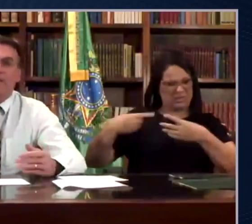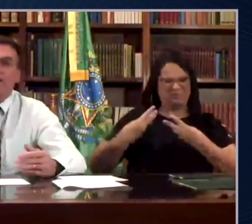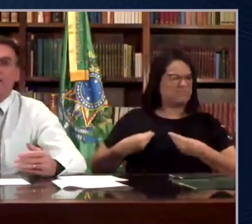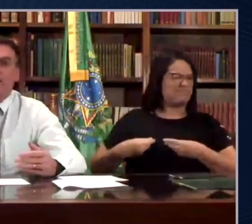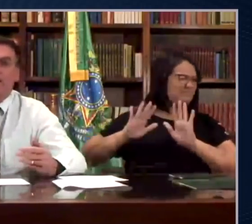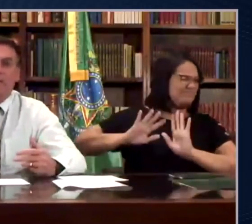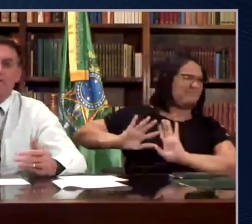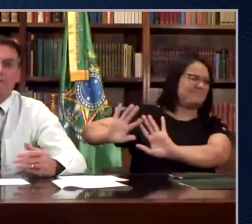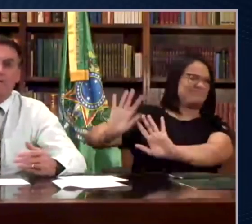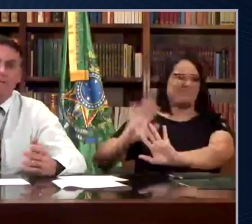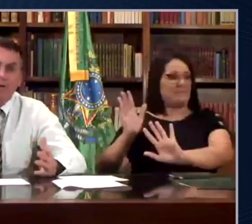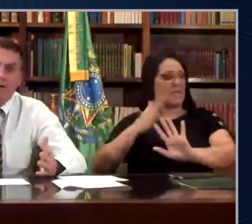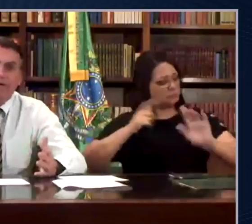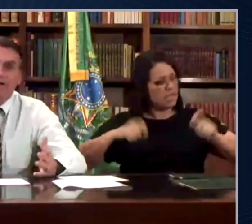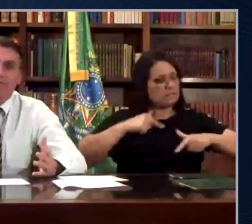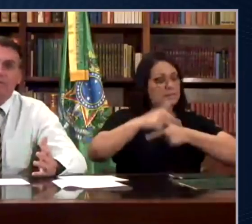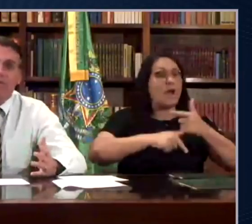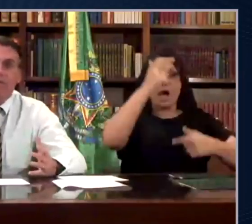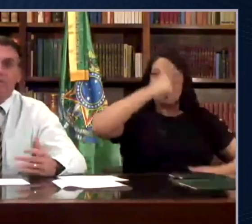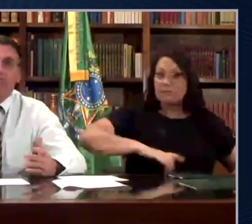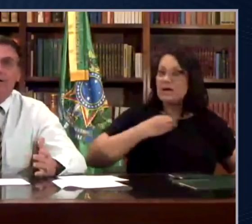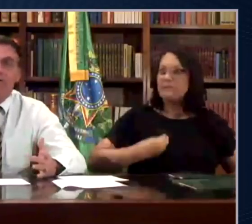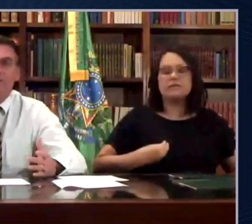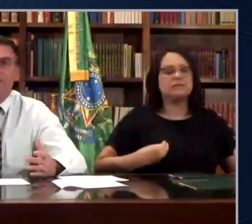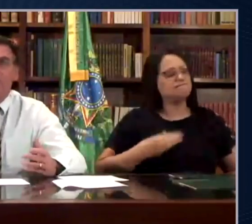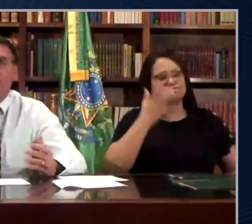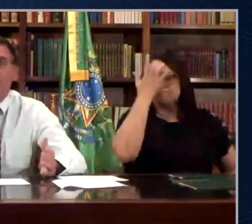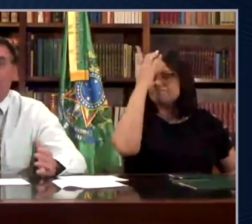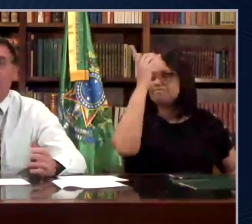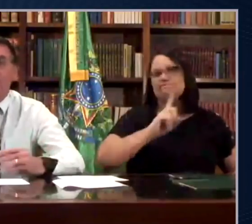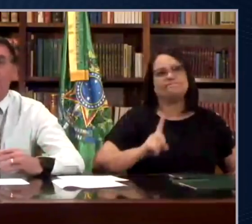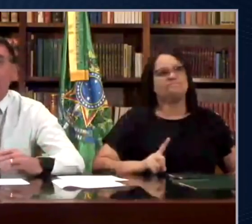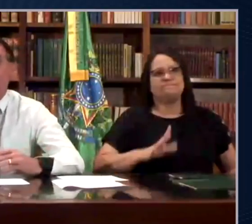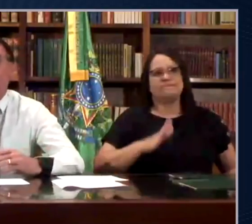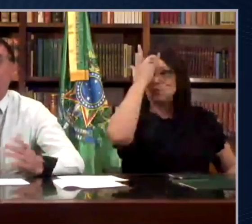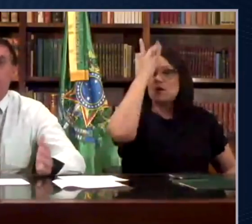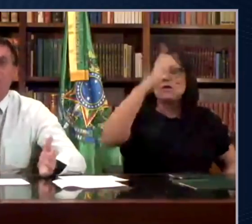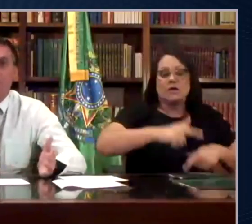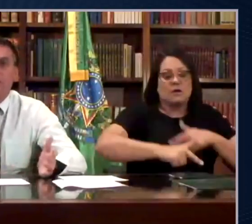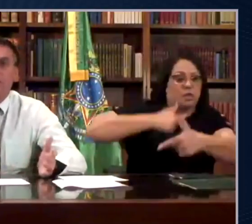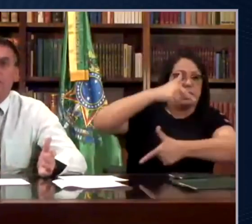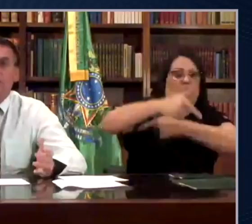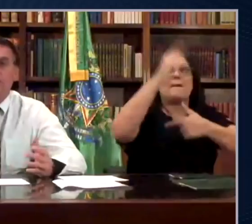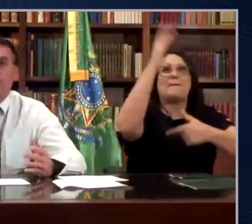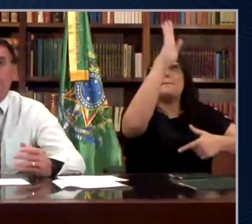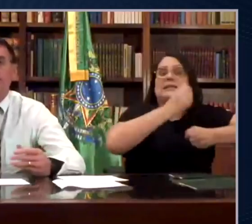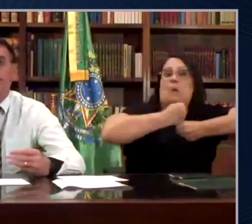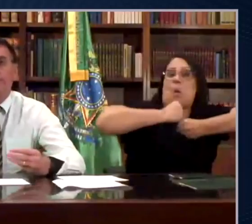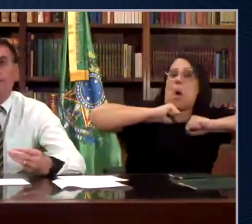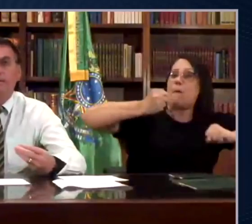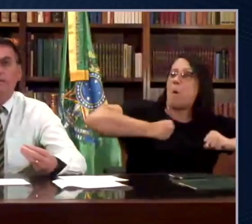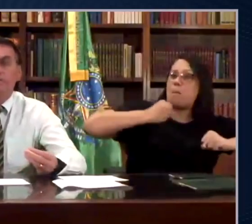trabalhar, porque a minha vida não é fácil. Não é fácil você governar um país continental como esse,